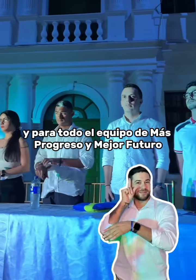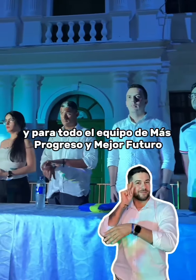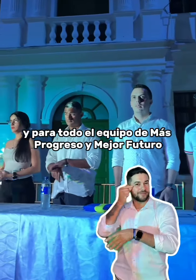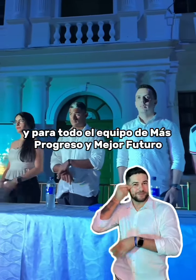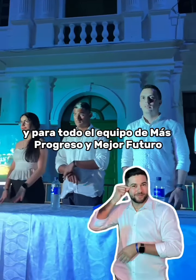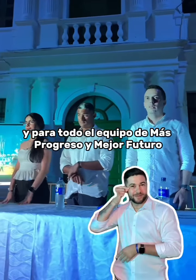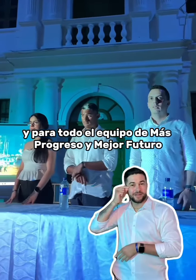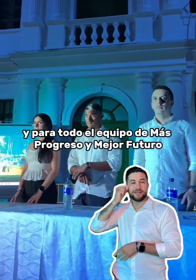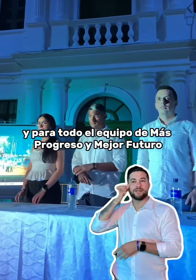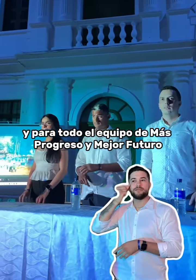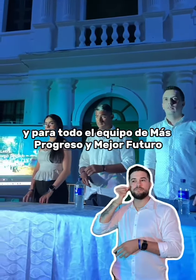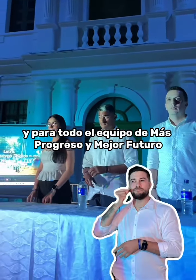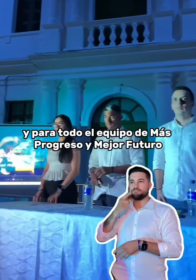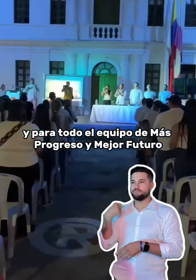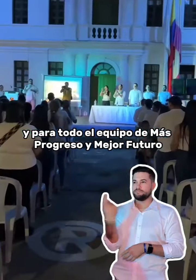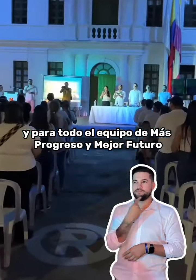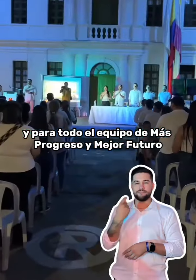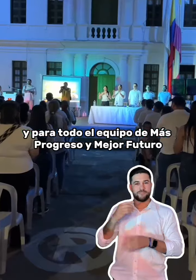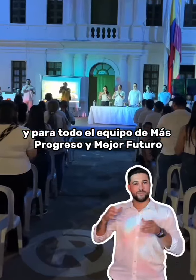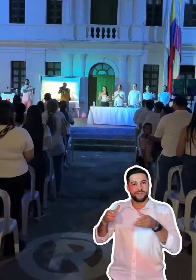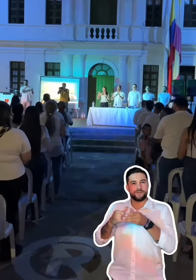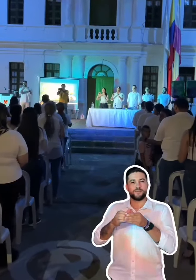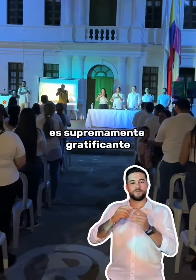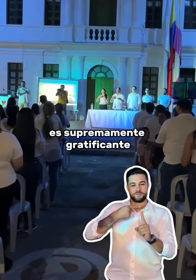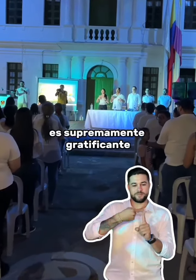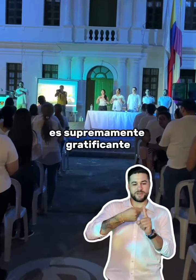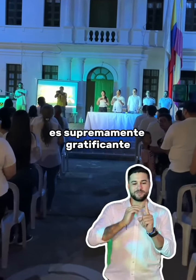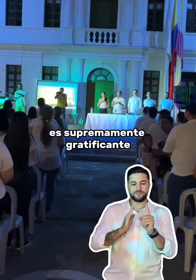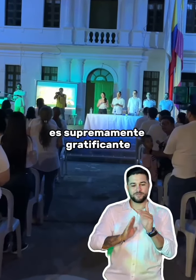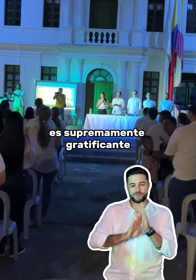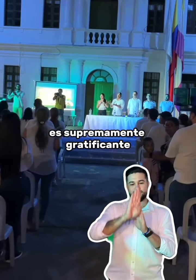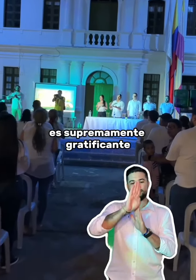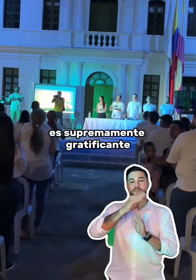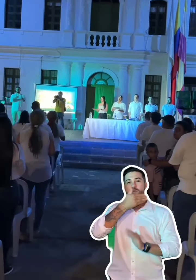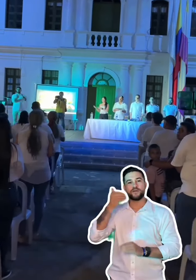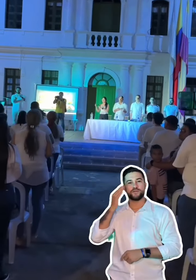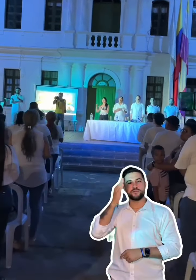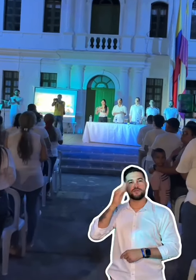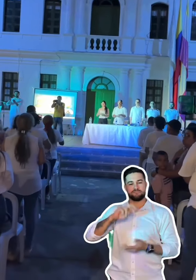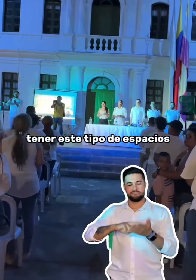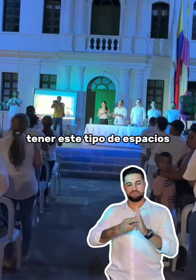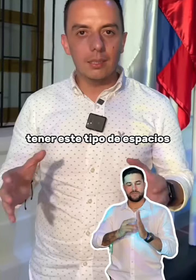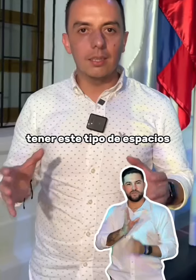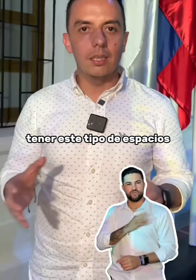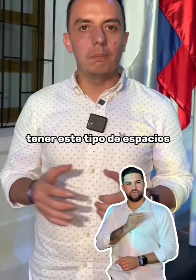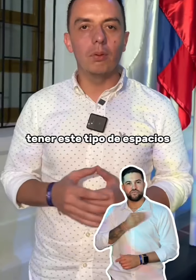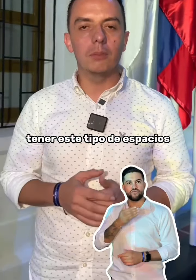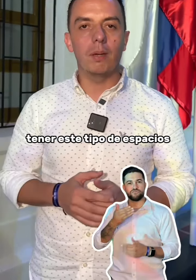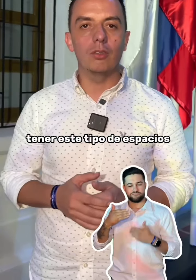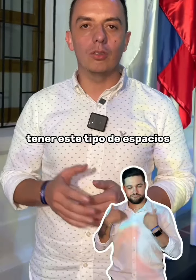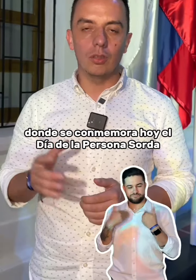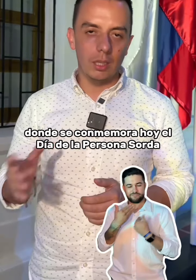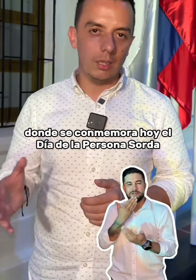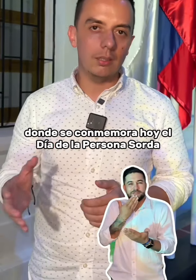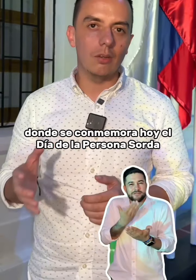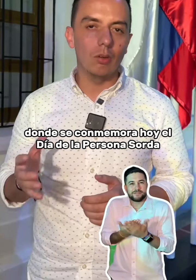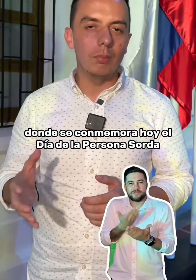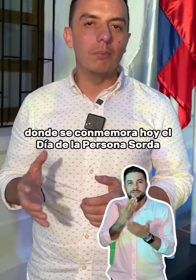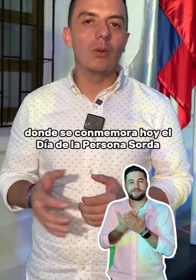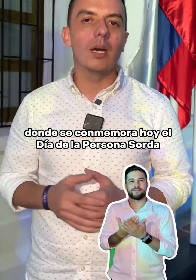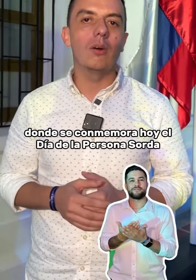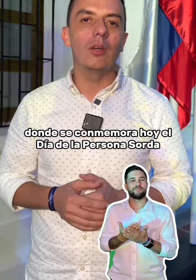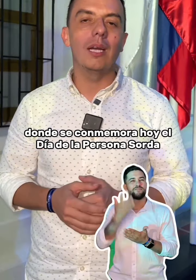Ramírez y para todo el equipo de Más Progreso y Mejor Futuro, es supremamente gratificante tener este tipo de espacios donde